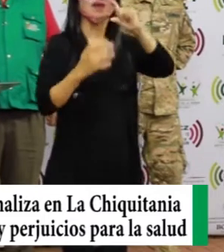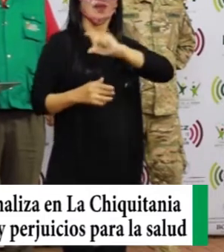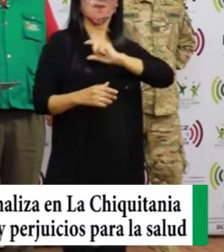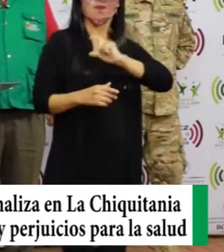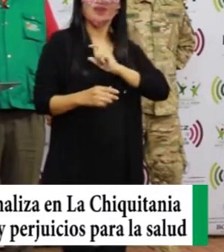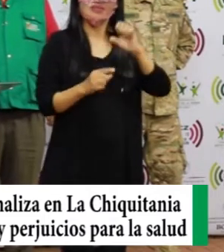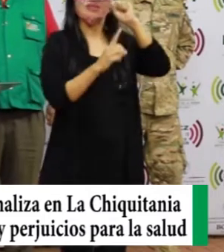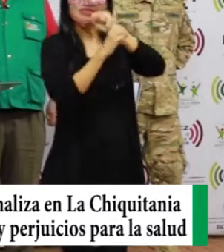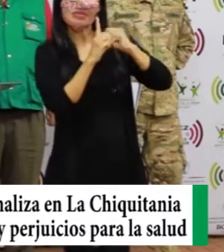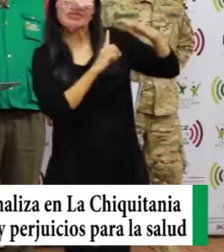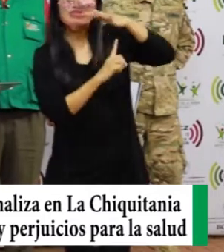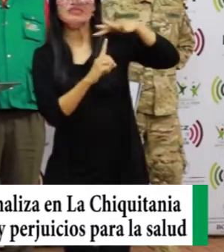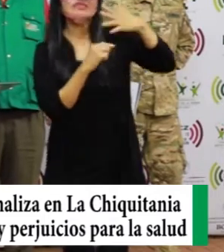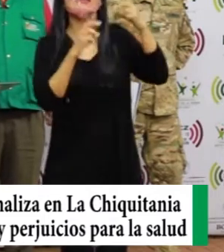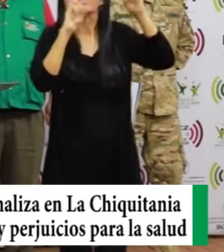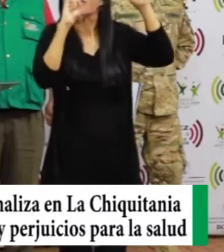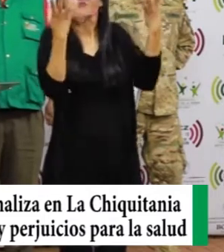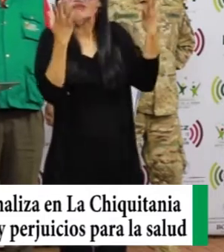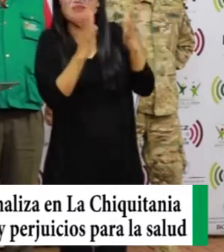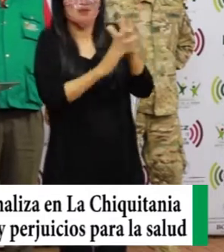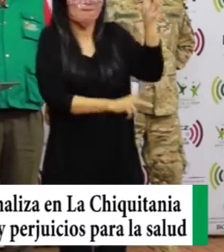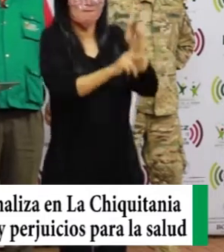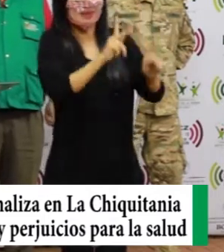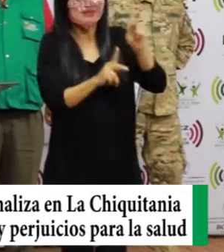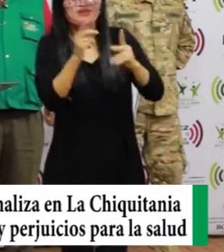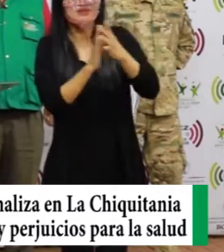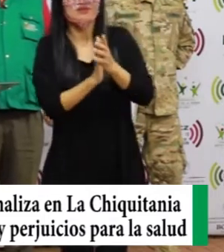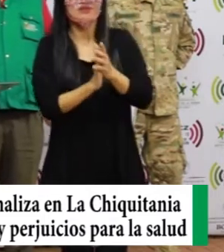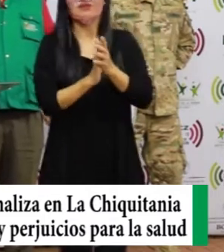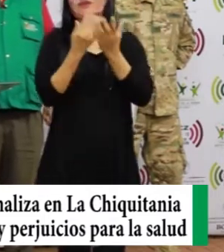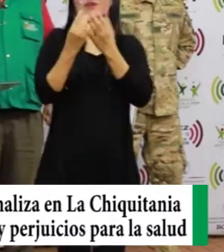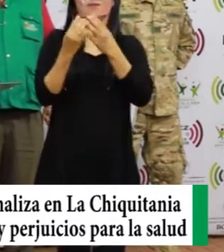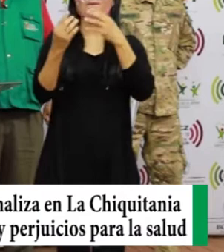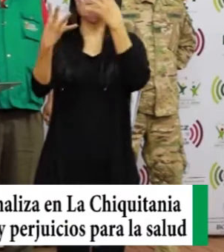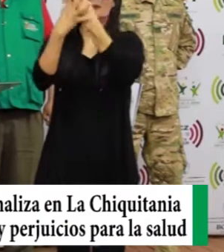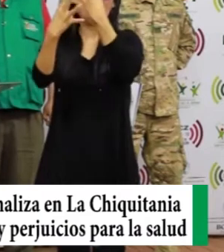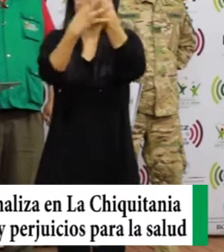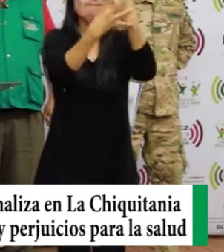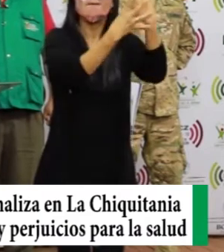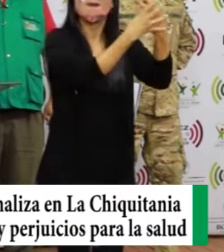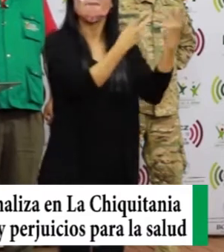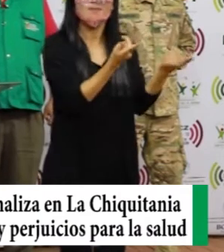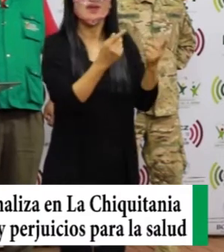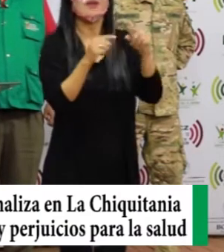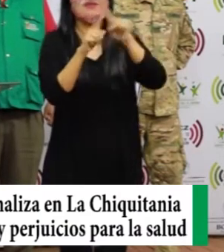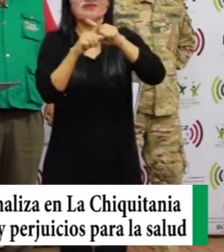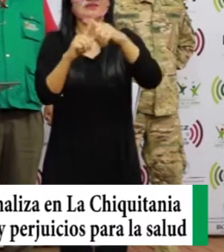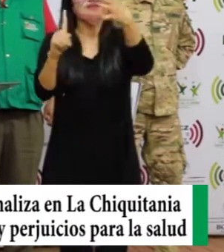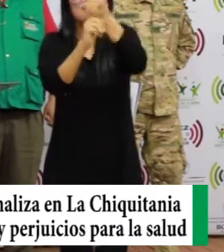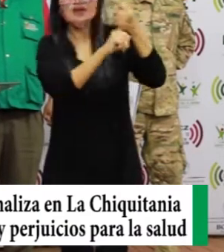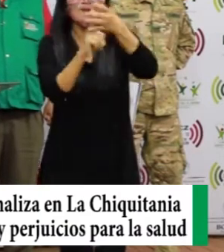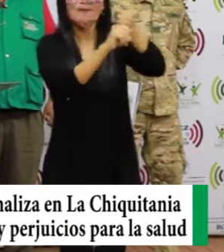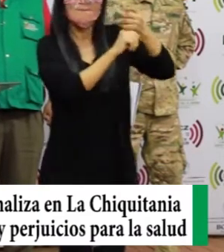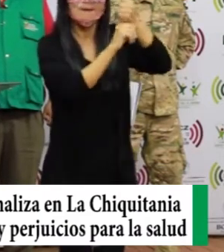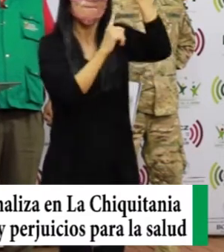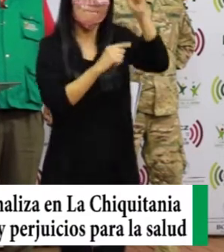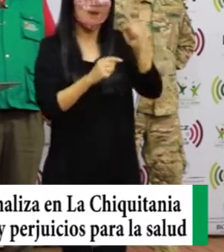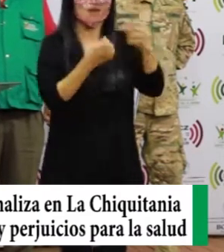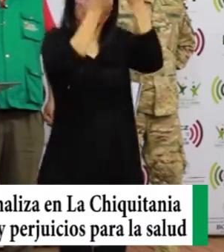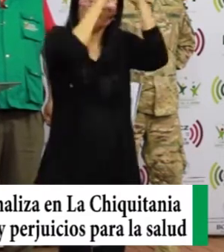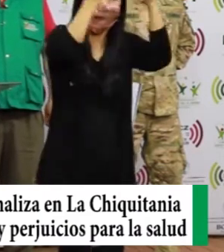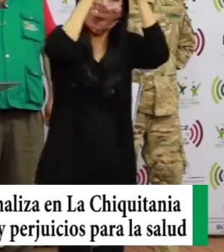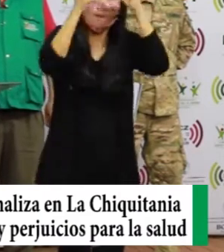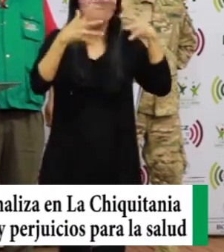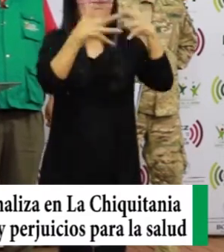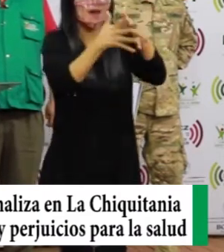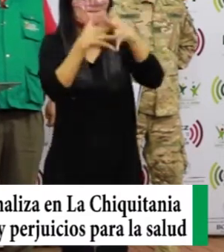esta situación por el tema de las personas que han sido detenidas por estos actos de indisciplina y de contrariedad a la normativa en